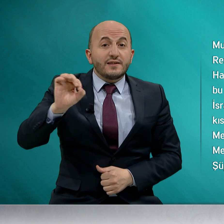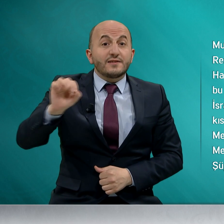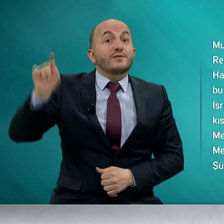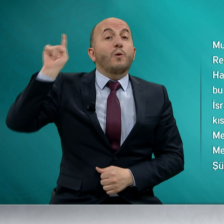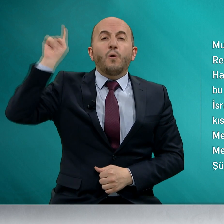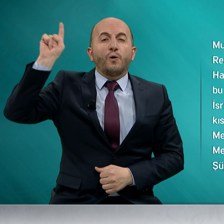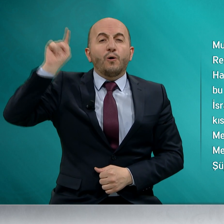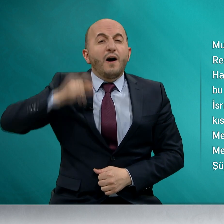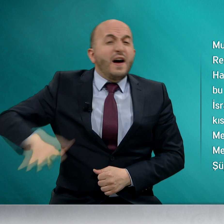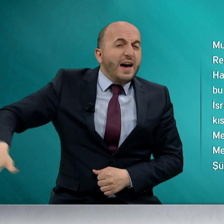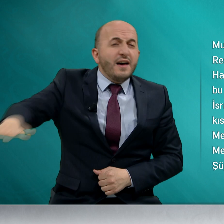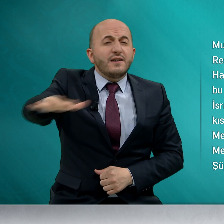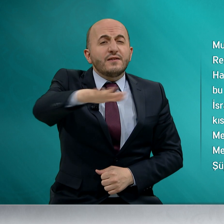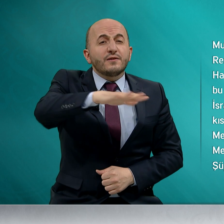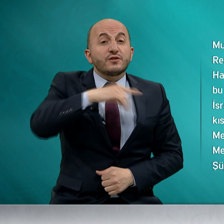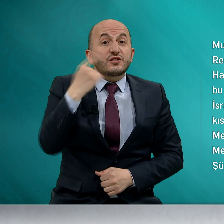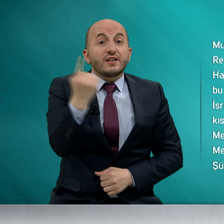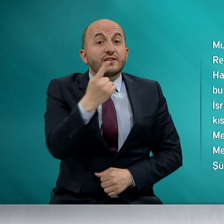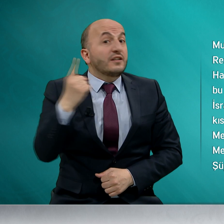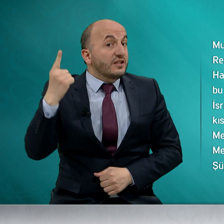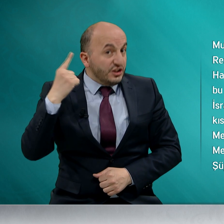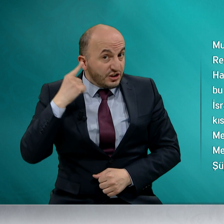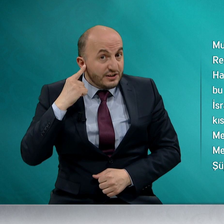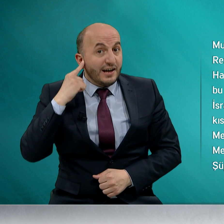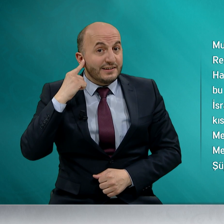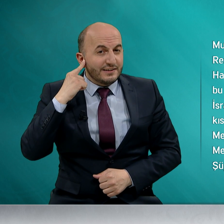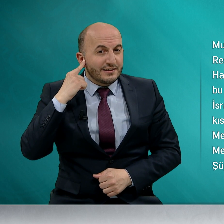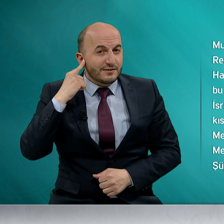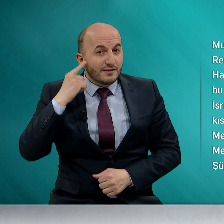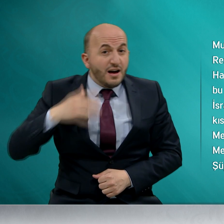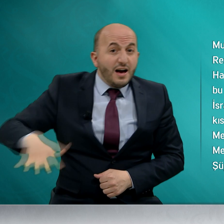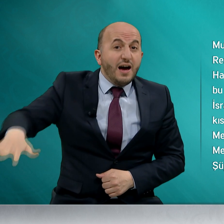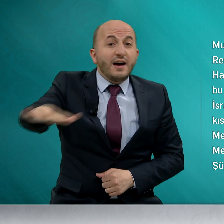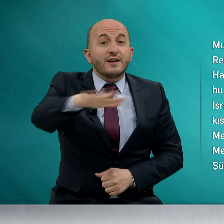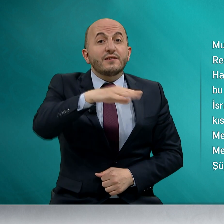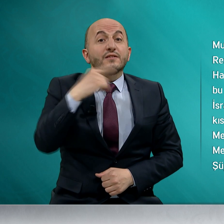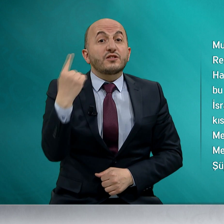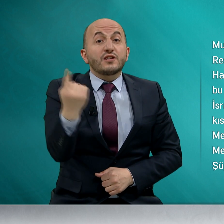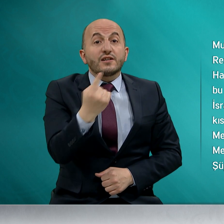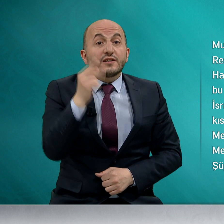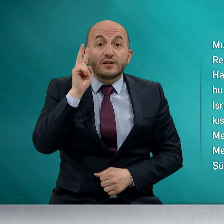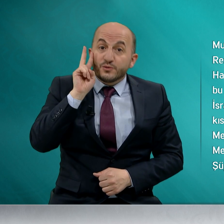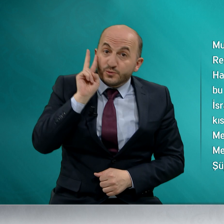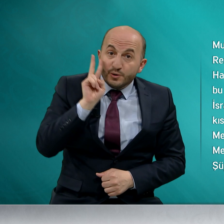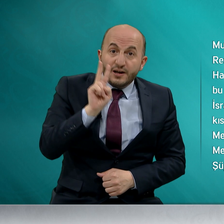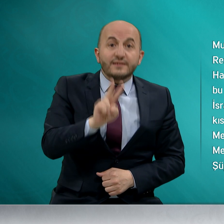Şüphesiz O her şeyi işitendir, her şeyi